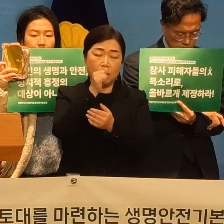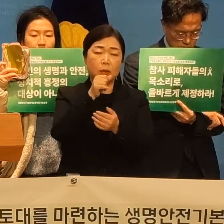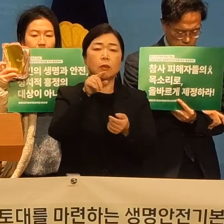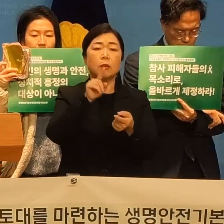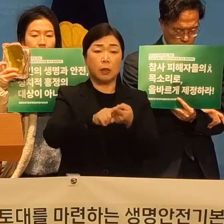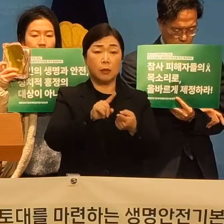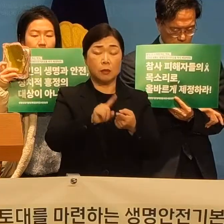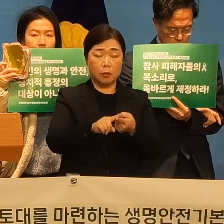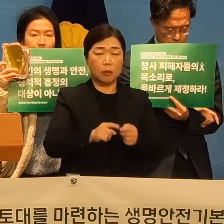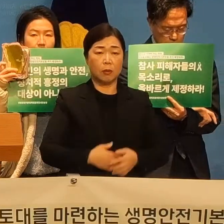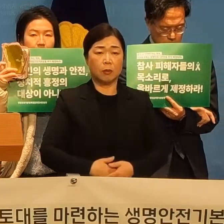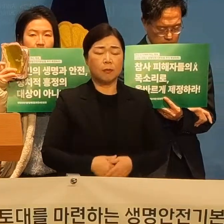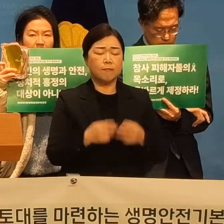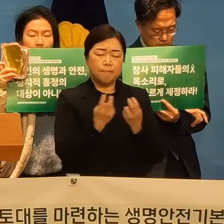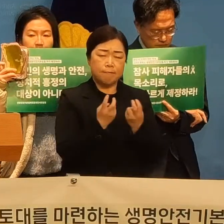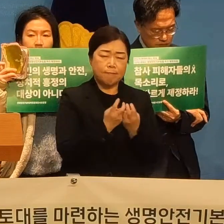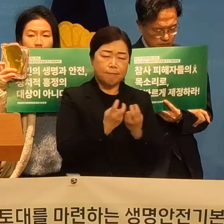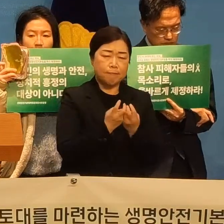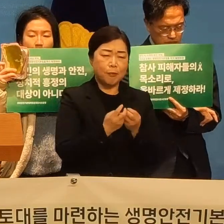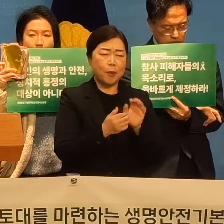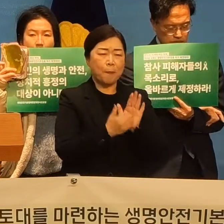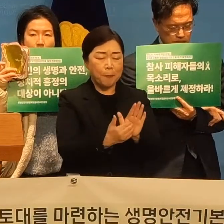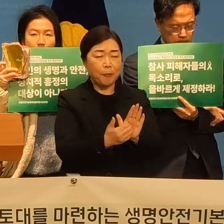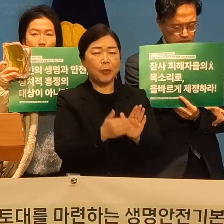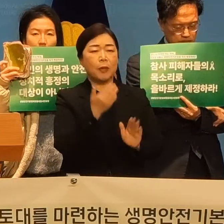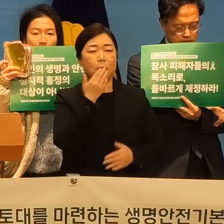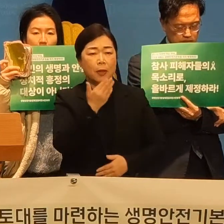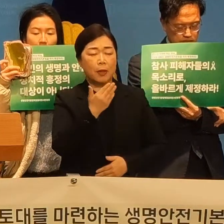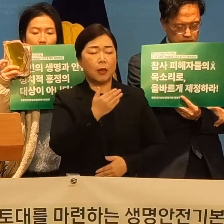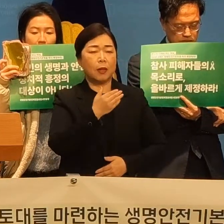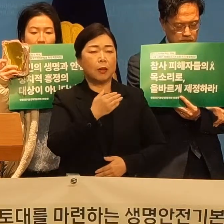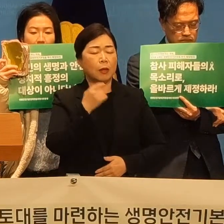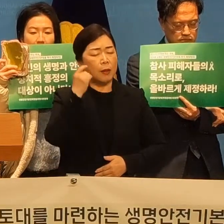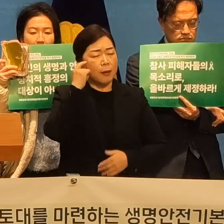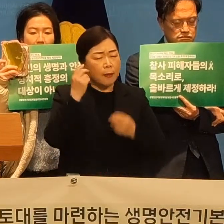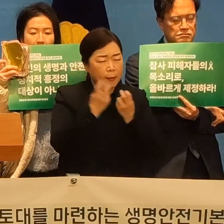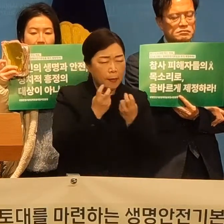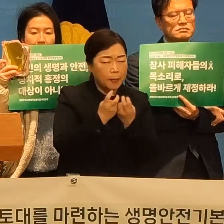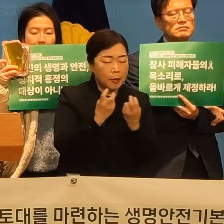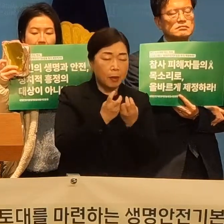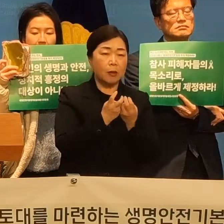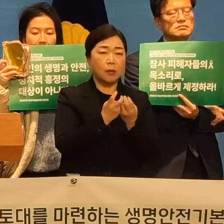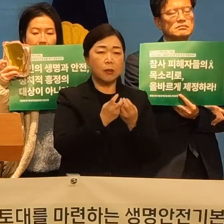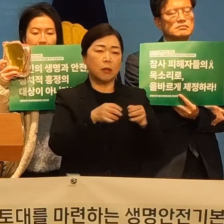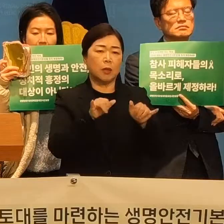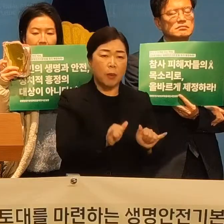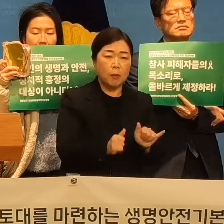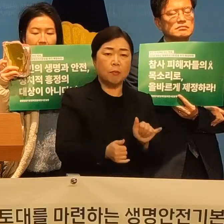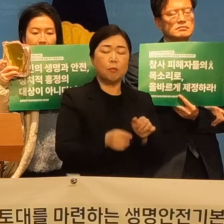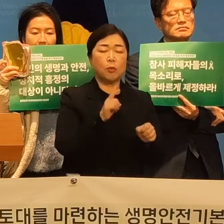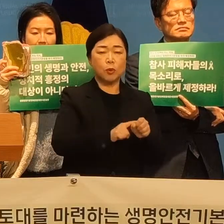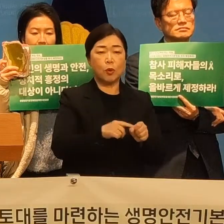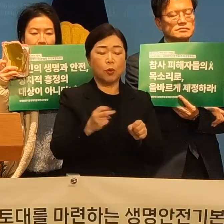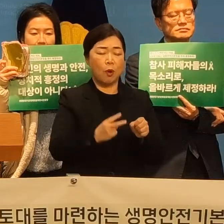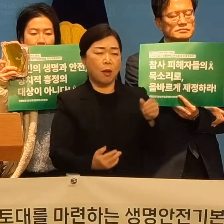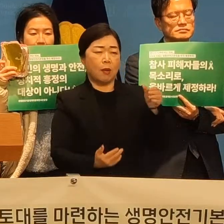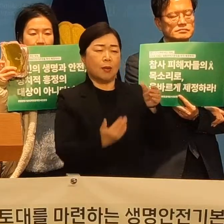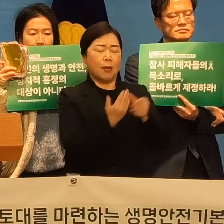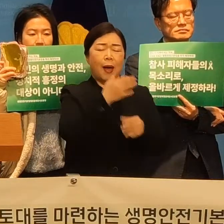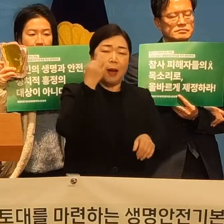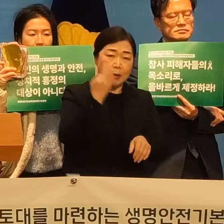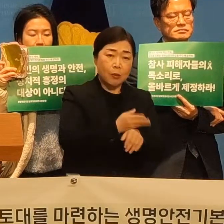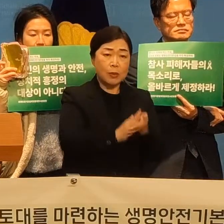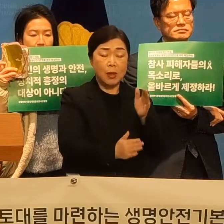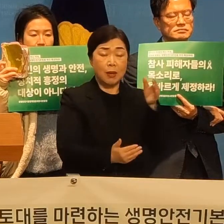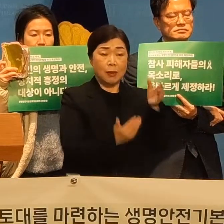참사를 어떻게 해서라도 조금이라도 좀 막아보자, 예방해보자. 그리고 어쩔 수 없이 사고가